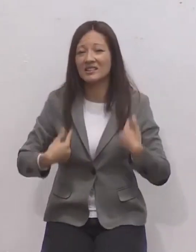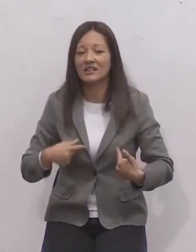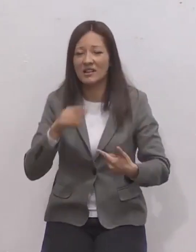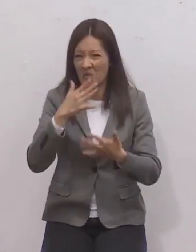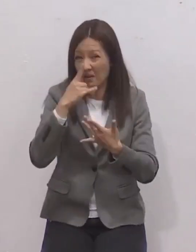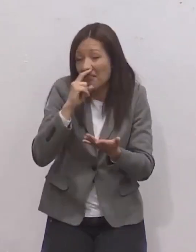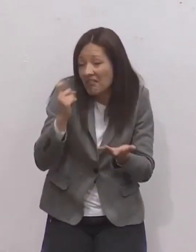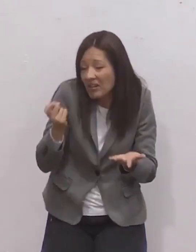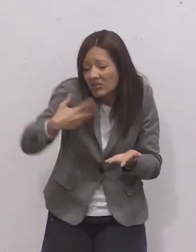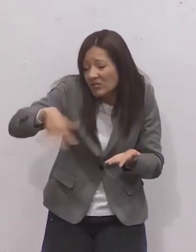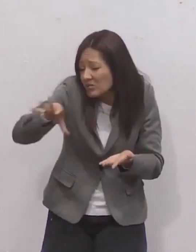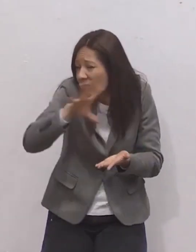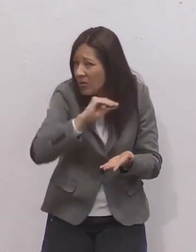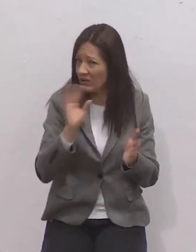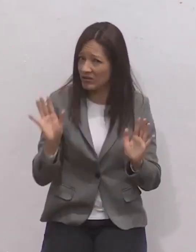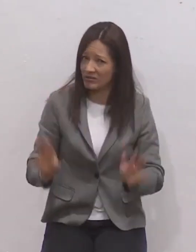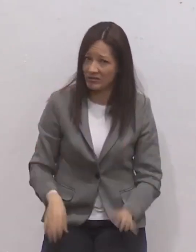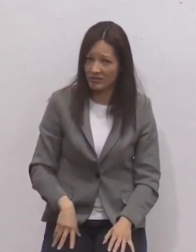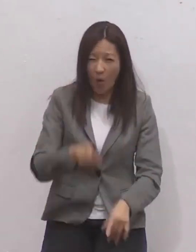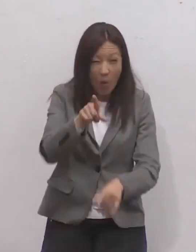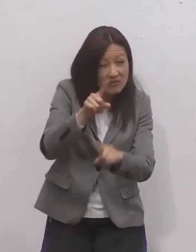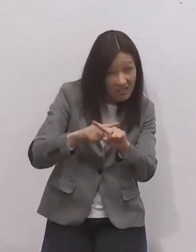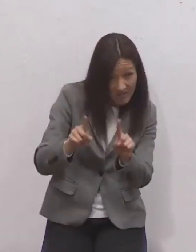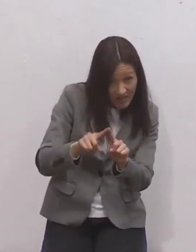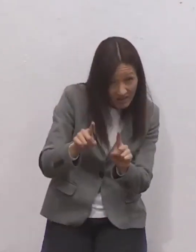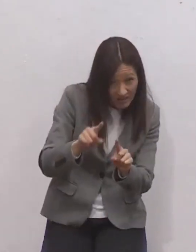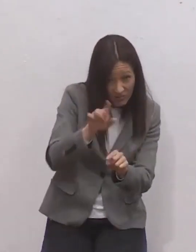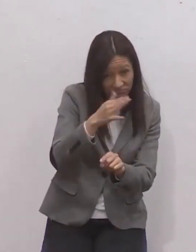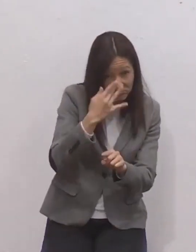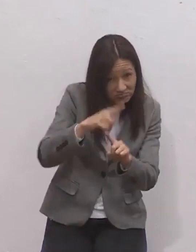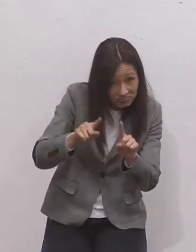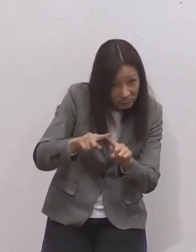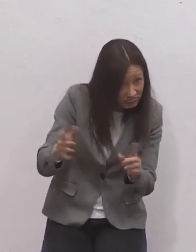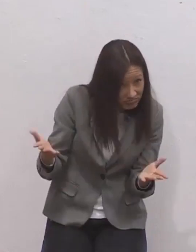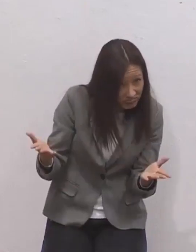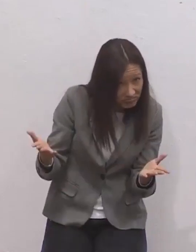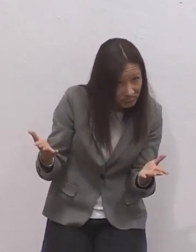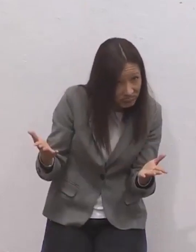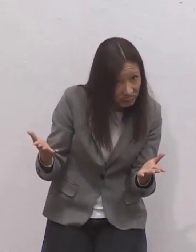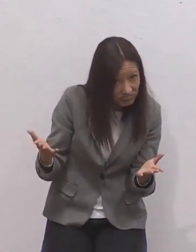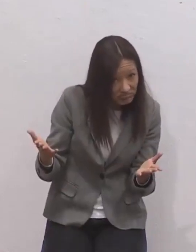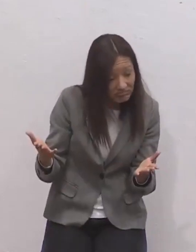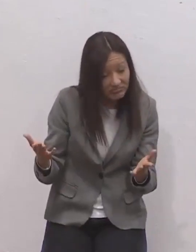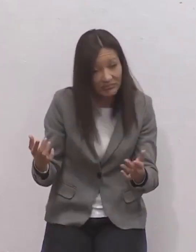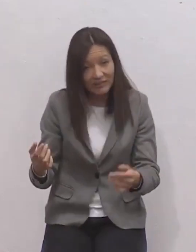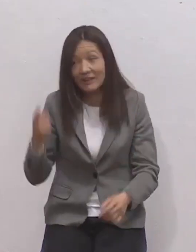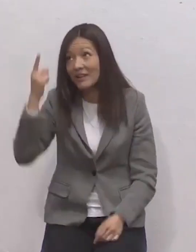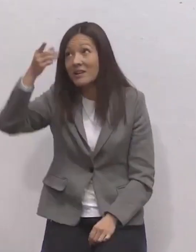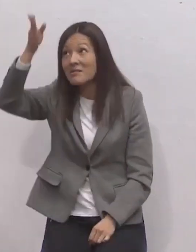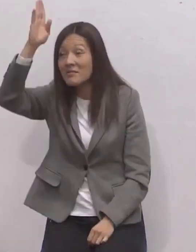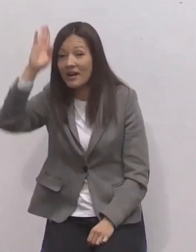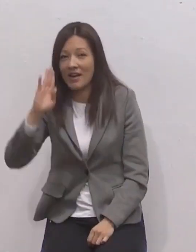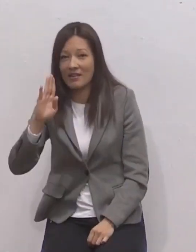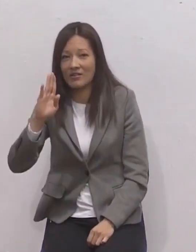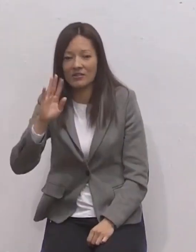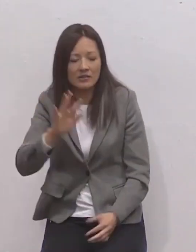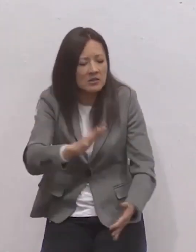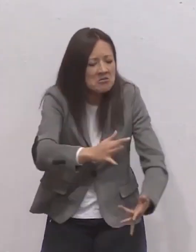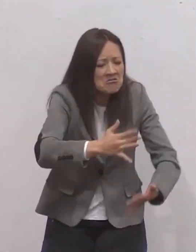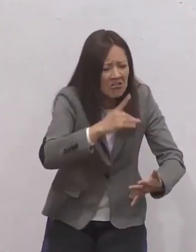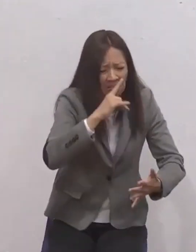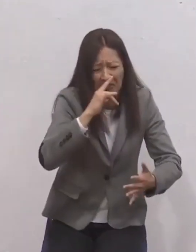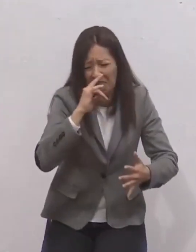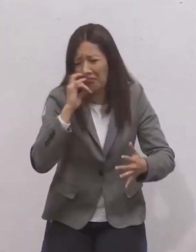huele diferente? También usted huele feo, su merced. Pero usted entiende que para el Señor no olemos feo.